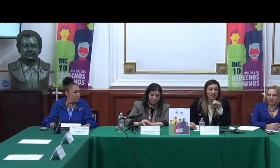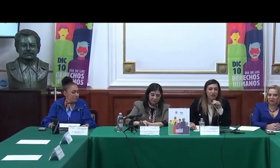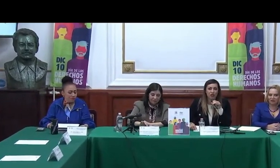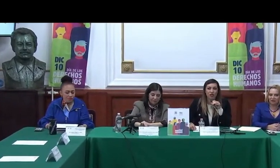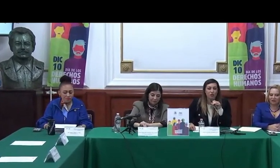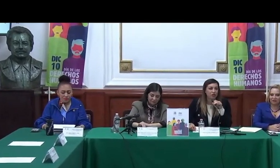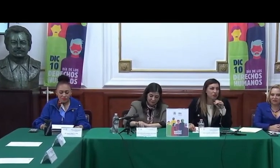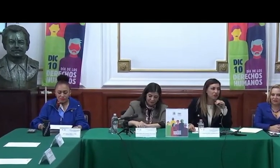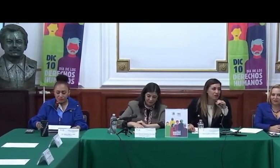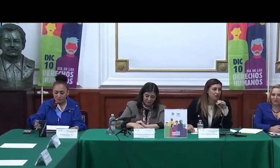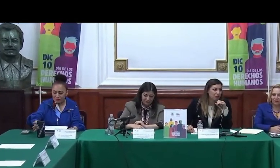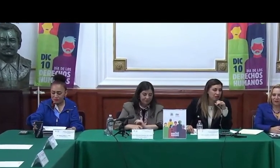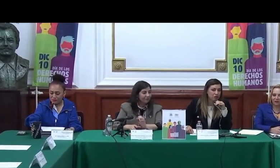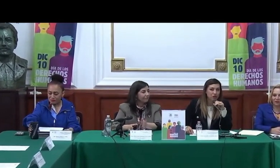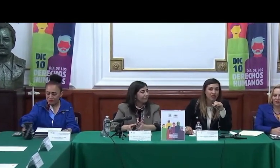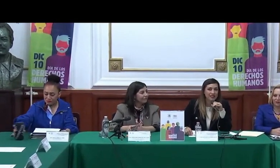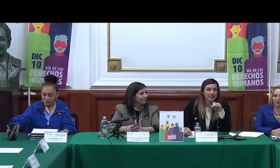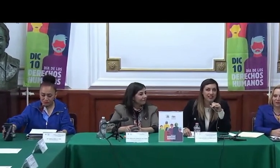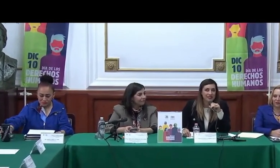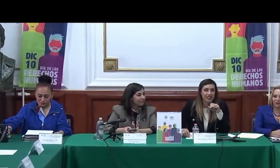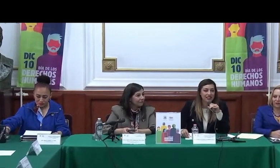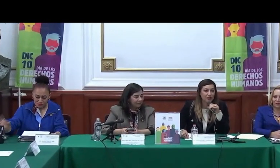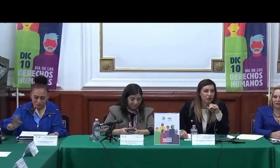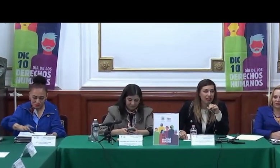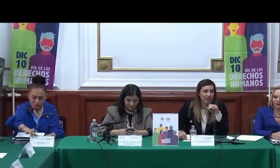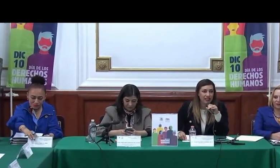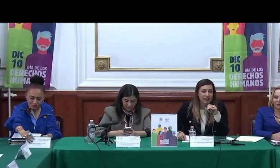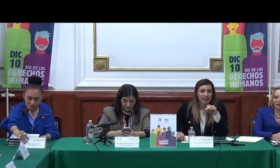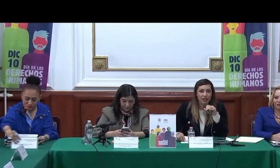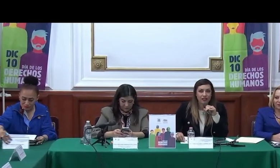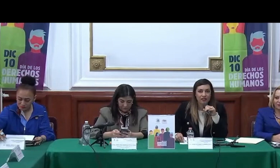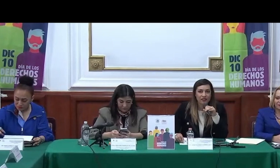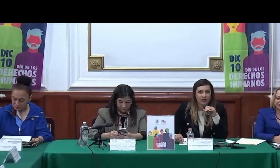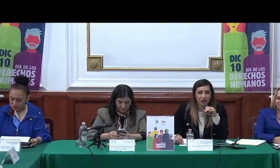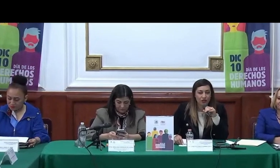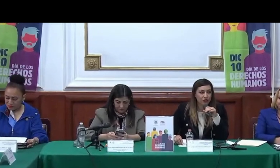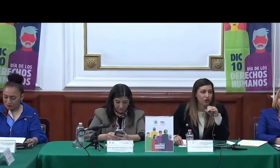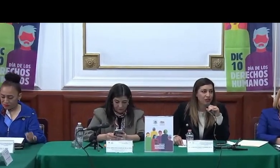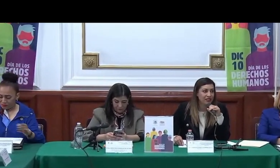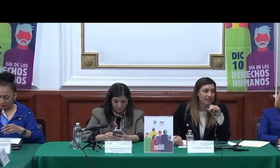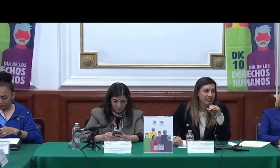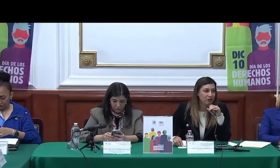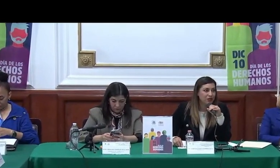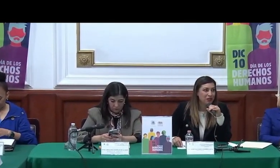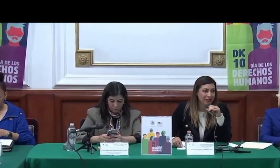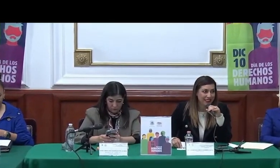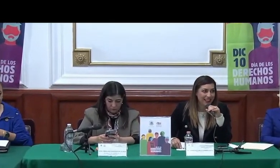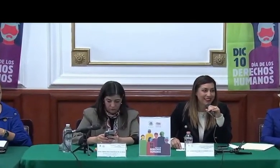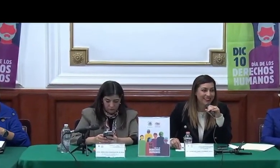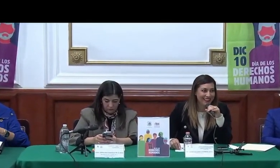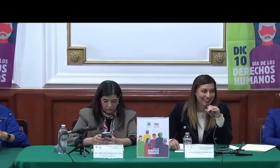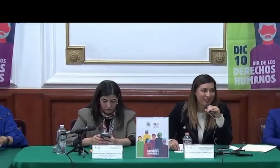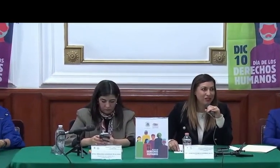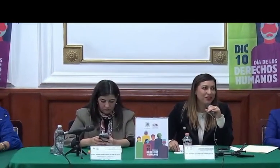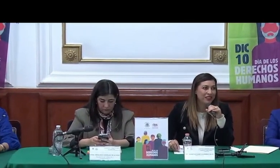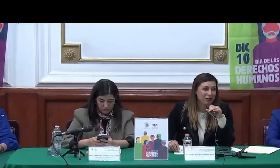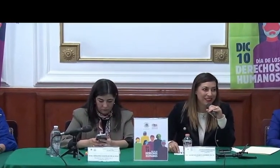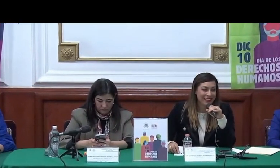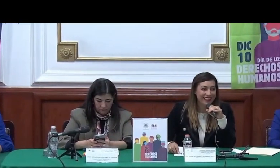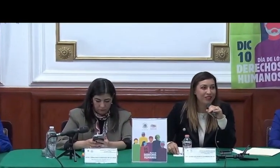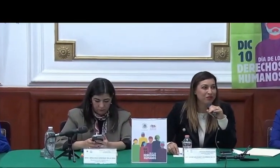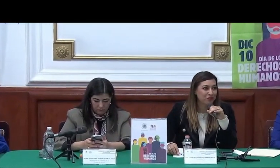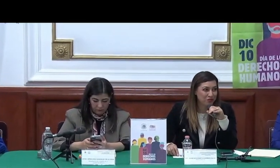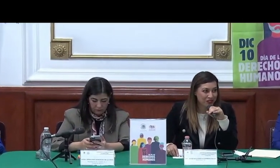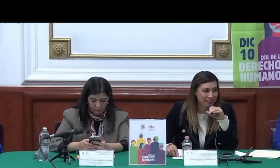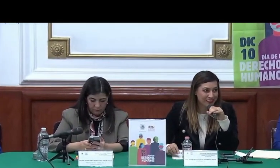de México. Por supuesto, también contamos con la asistencia de la titular del Centro de Estudios Legislativos en materia de género, de igualdad